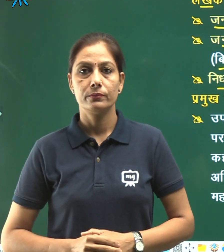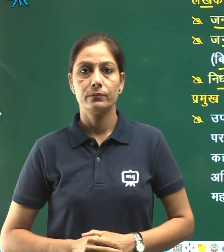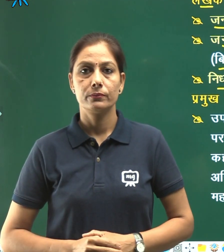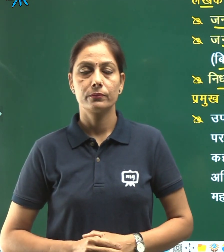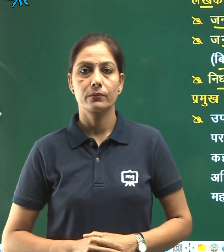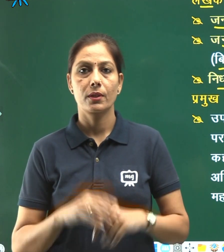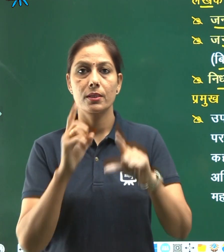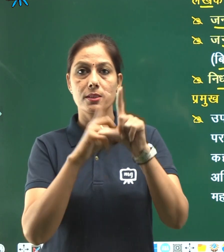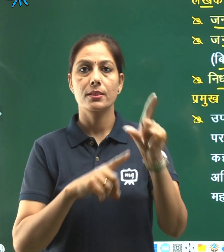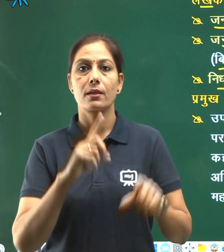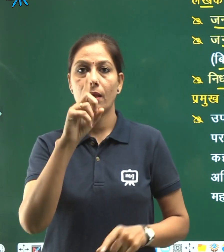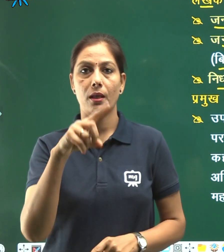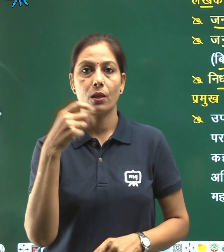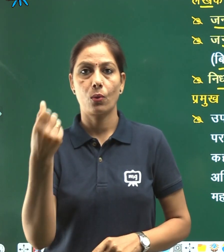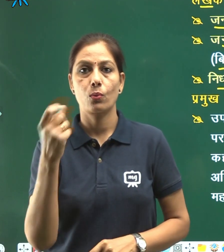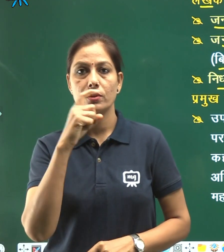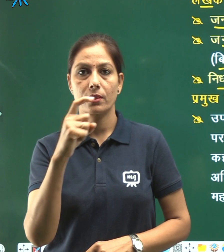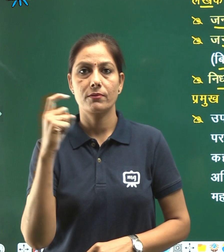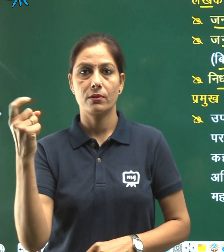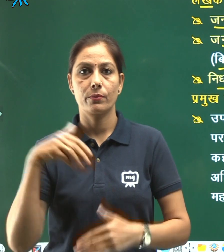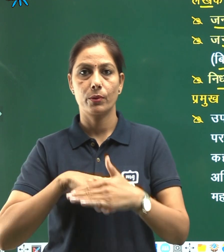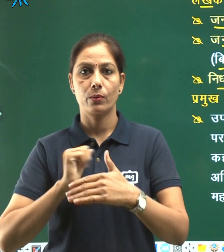सन 1977 में हुआ।